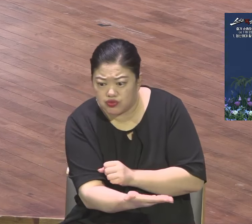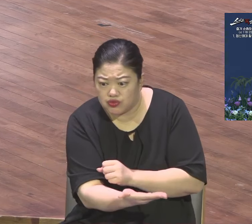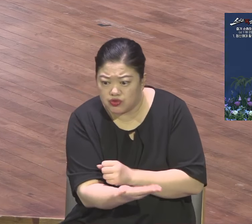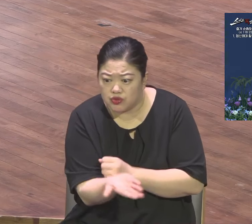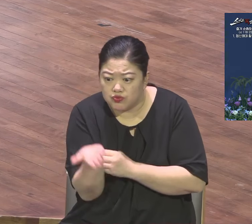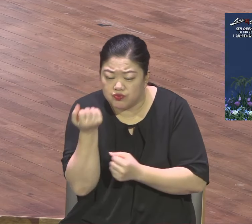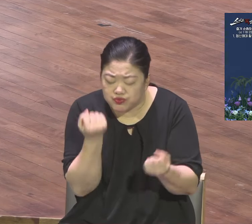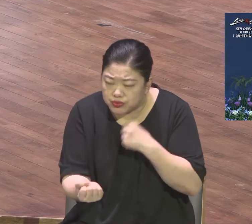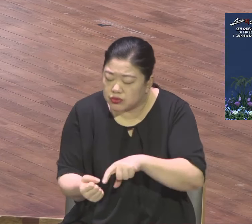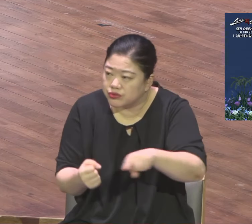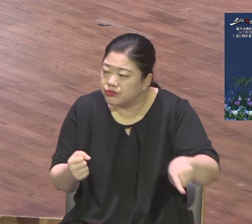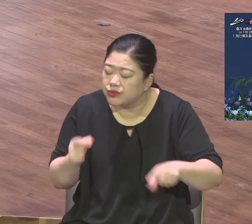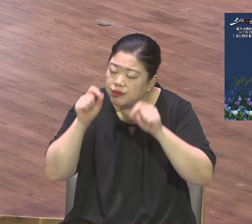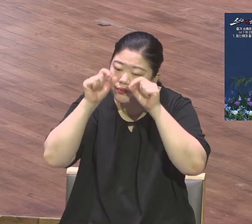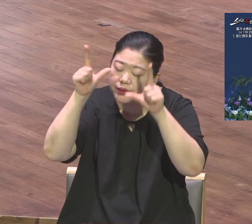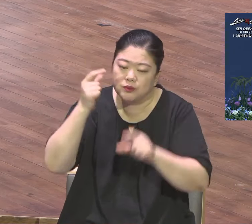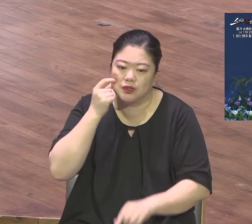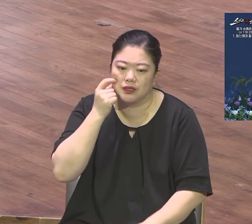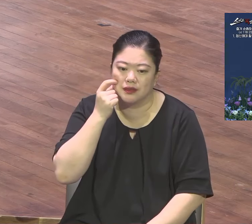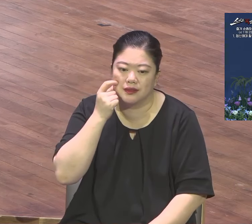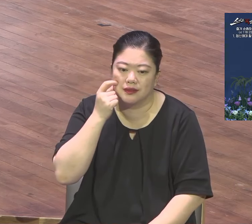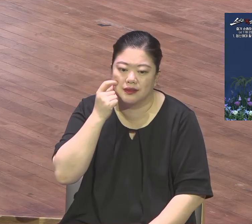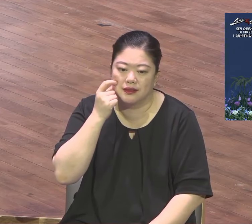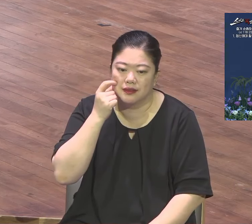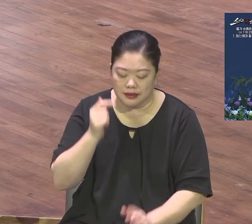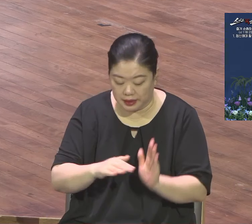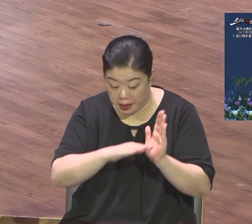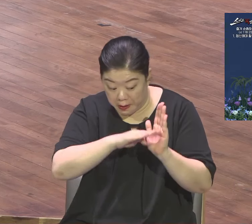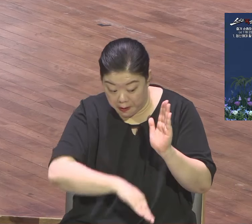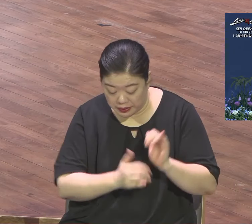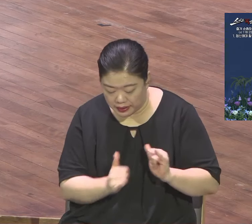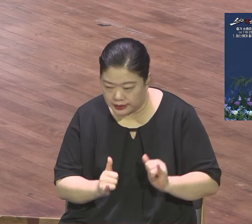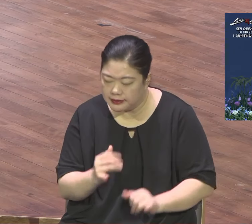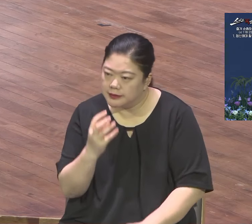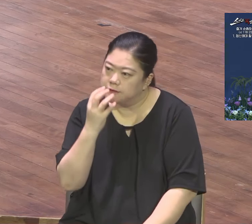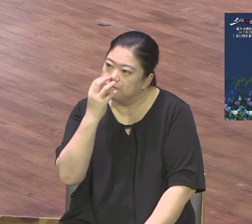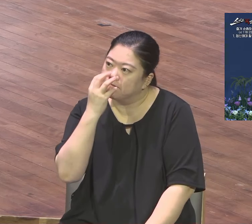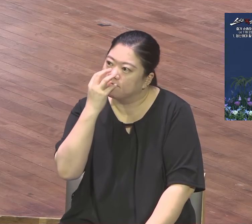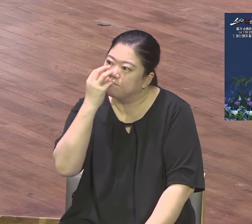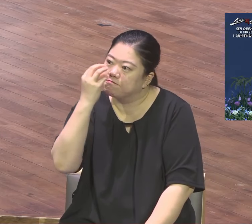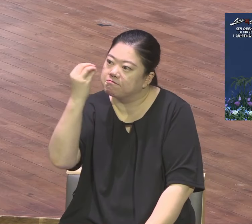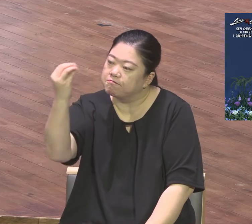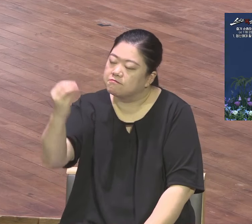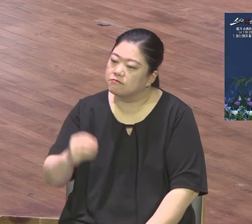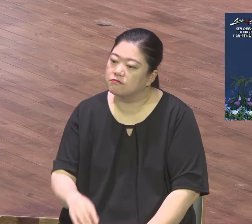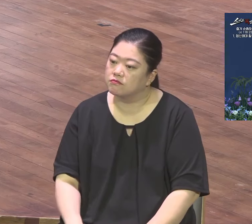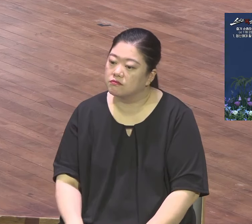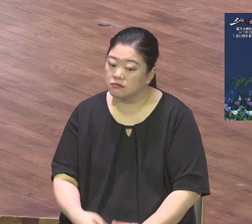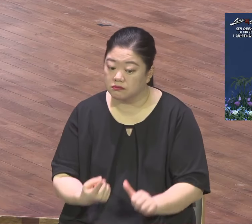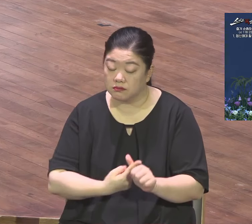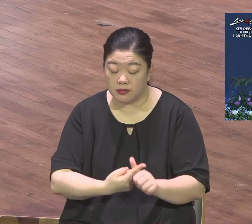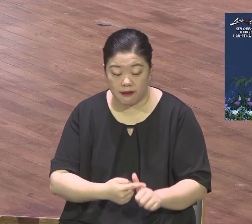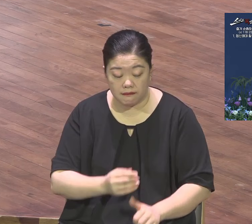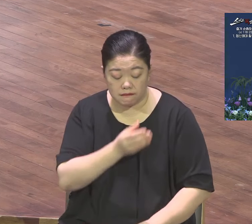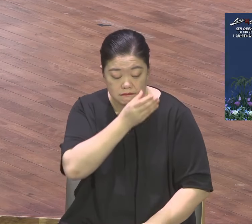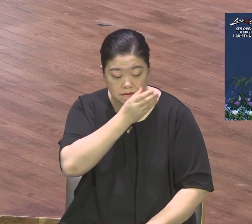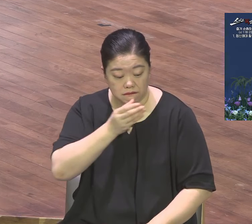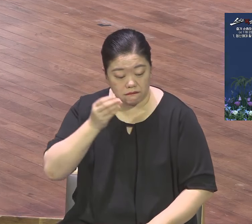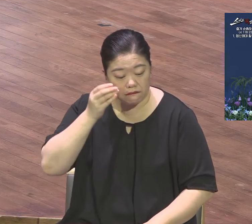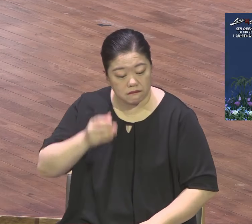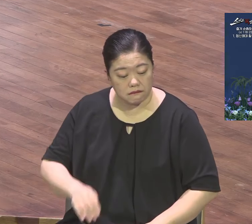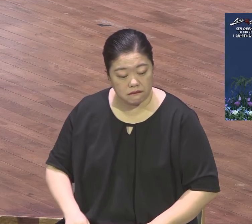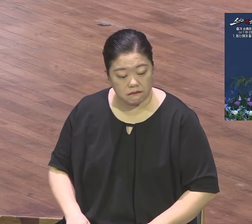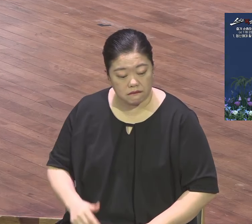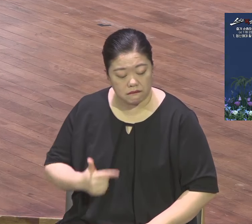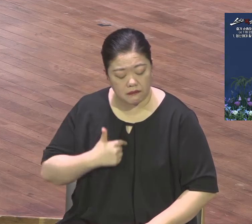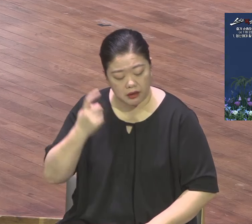어느 정도 되느냐? 그들의 교만이 하늘을 찔렸어. 남 말 안 들어. 하나님 말씀 주의 종의 말도